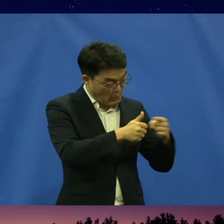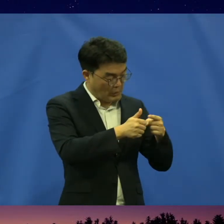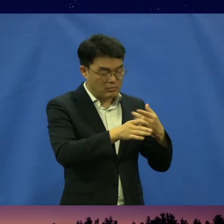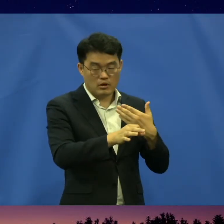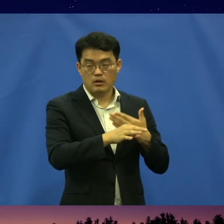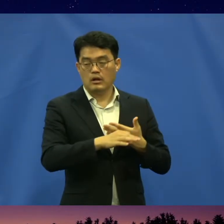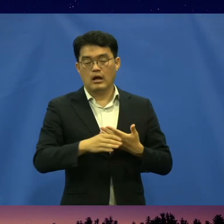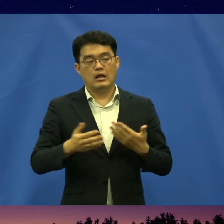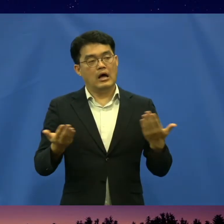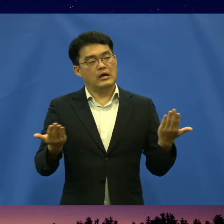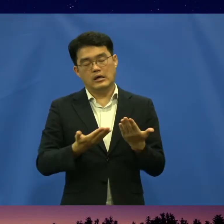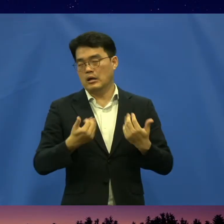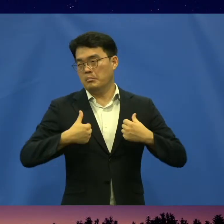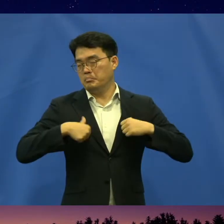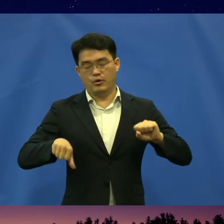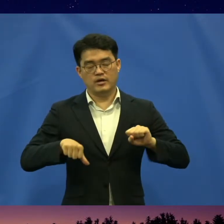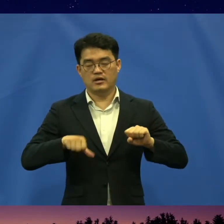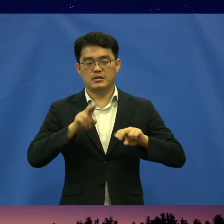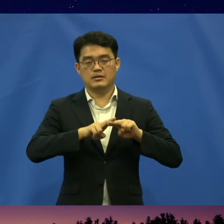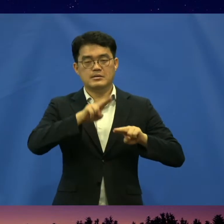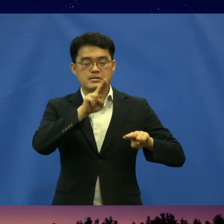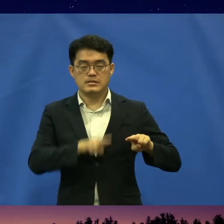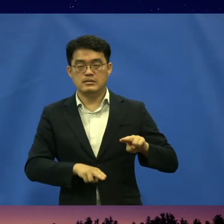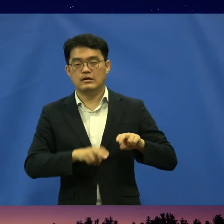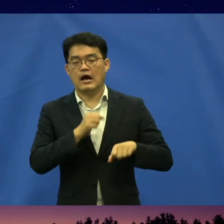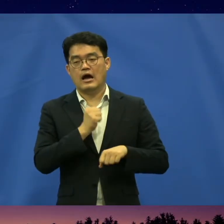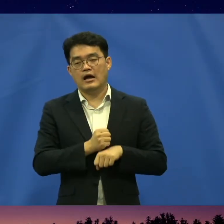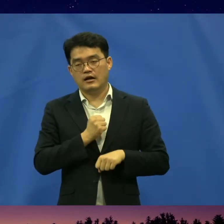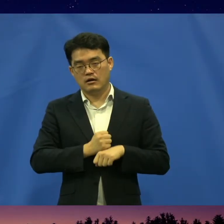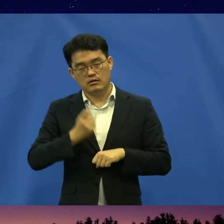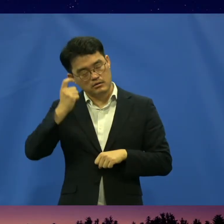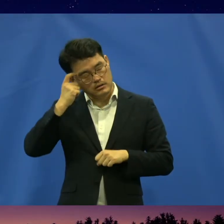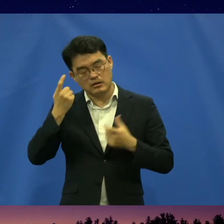그런 게 어떻게 가능해요? 예수님도 안 돼요.